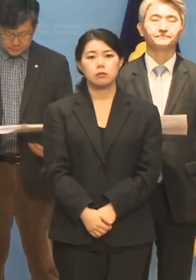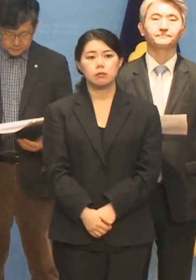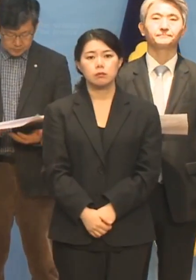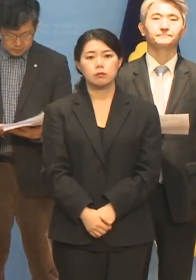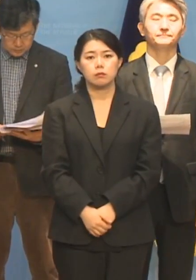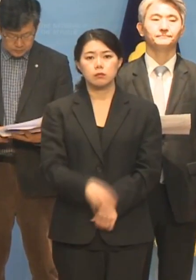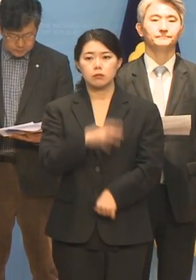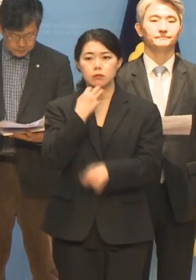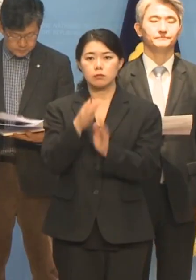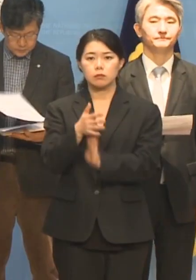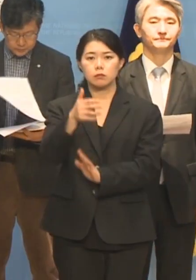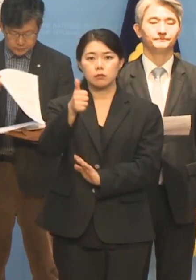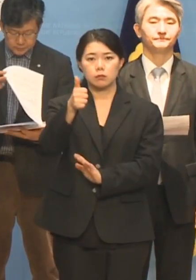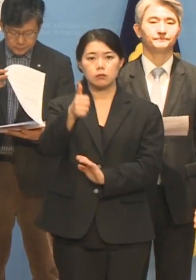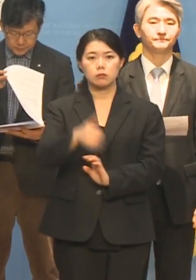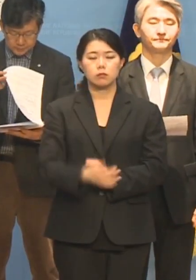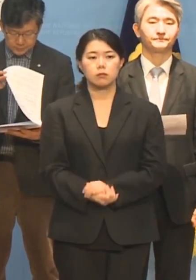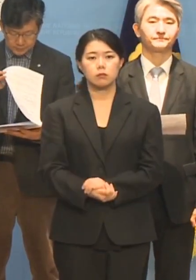오세훈 시장